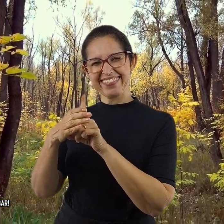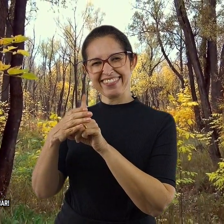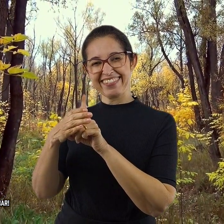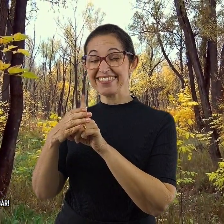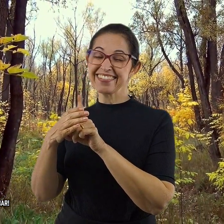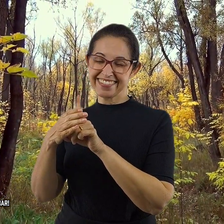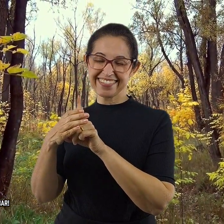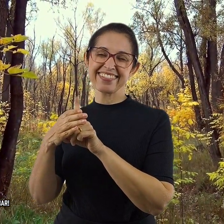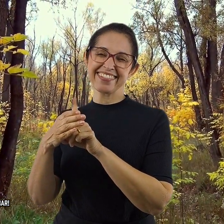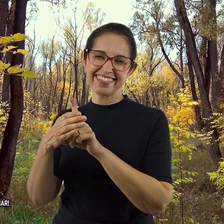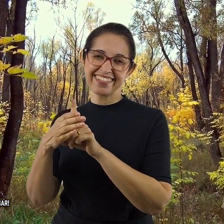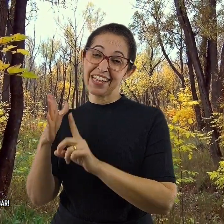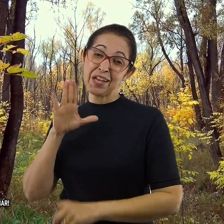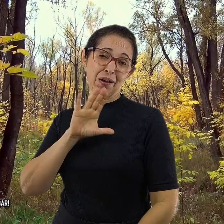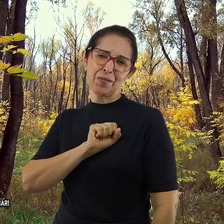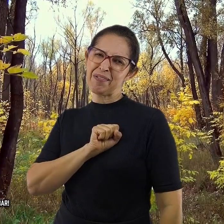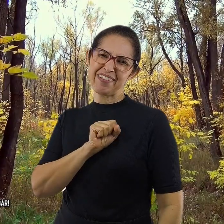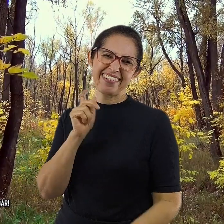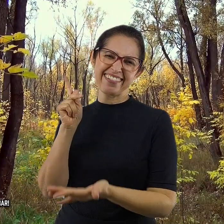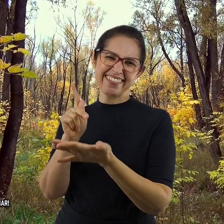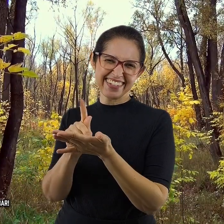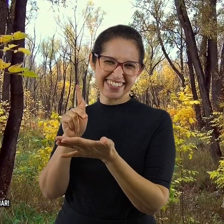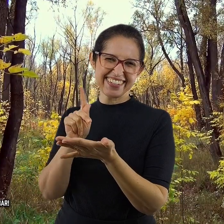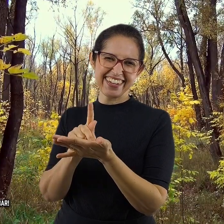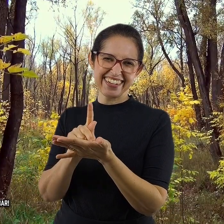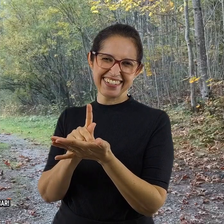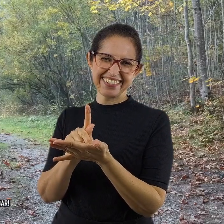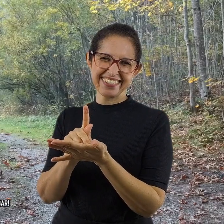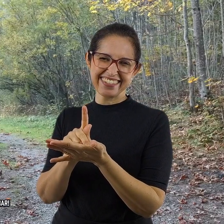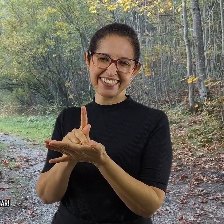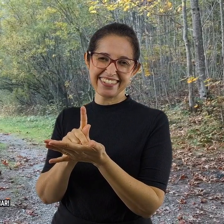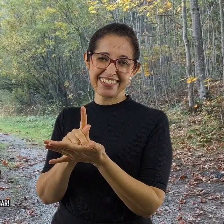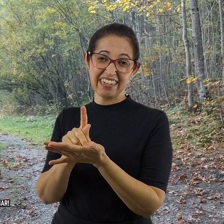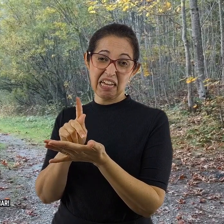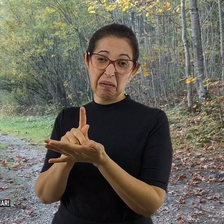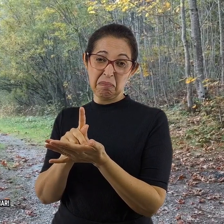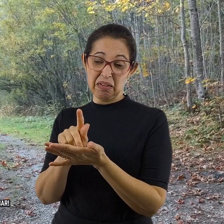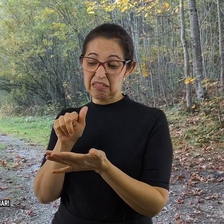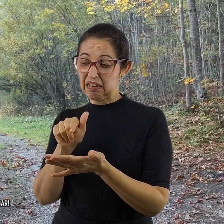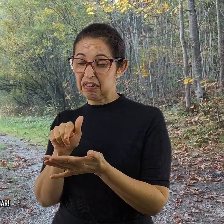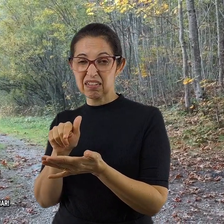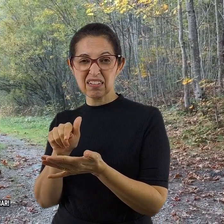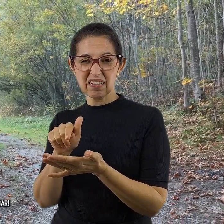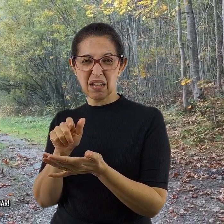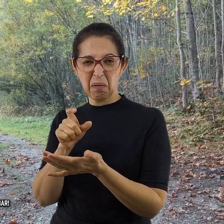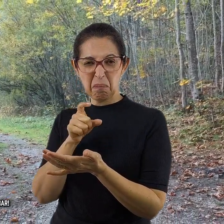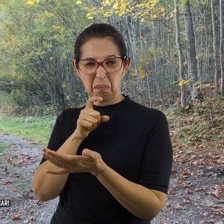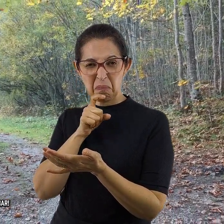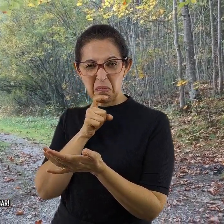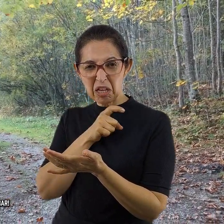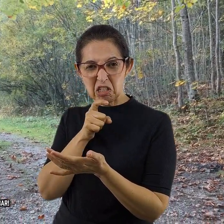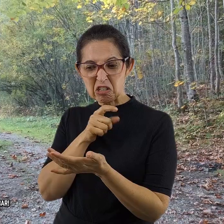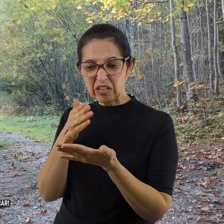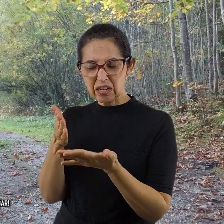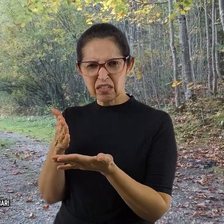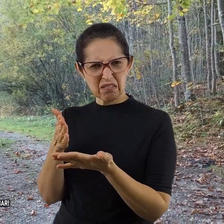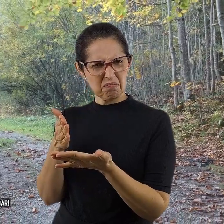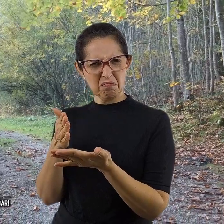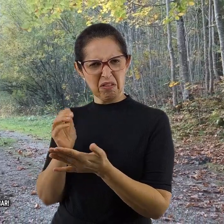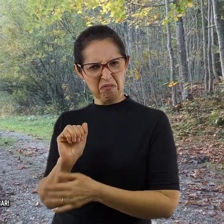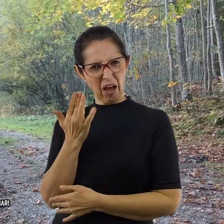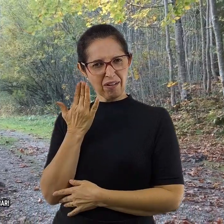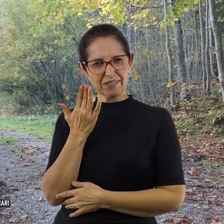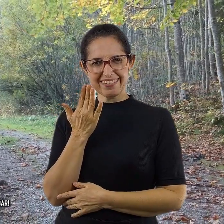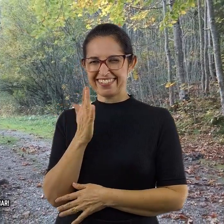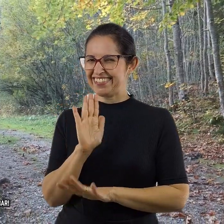amor. Se isso não for verdade, esse amor não existe, esse amor é falso. Que